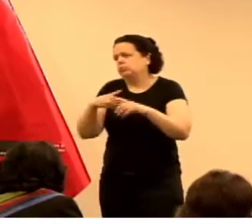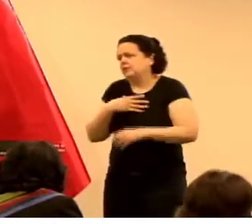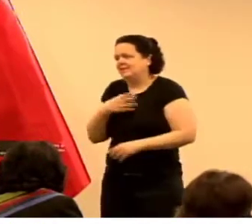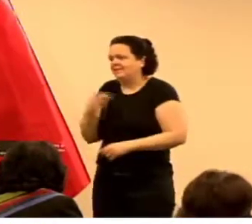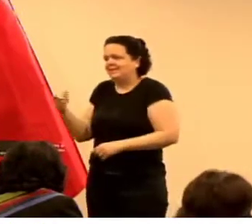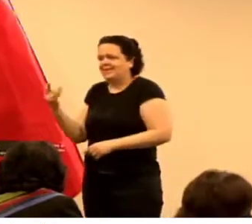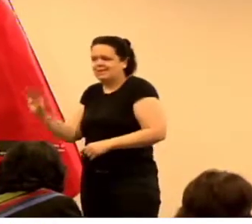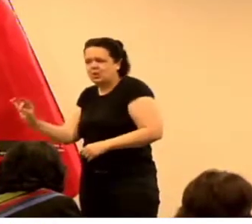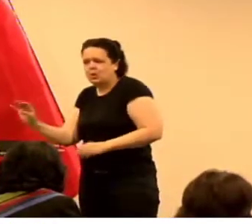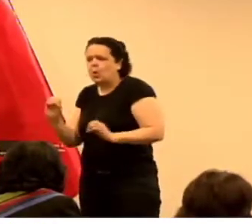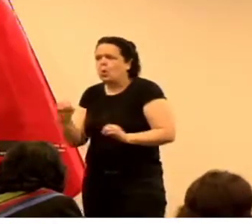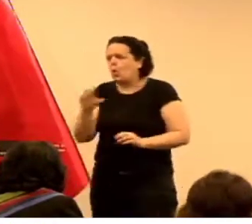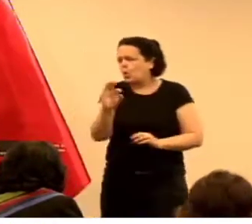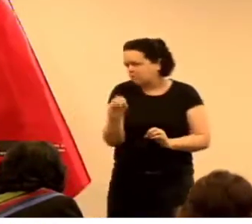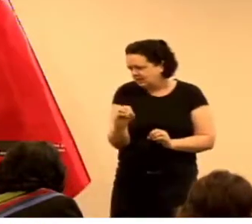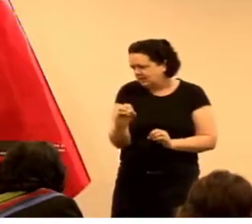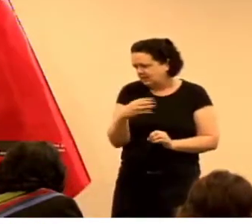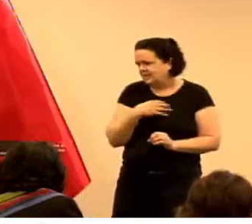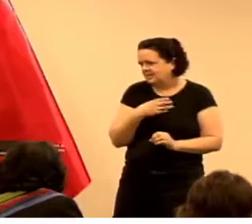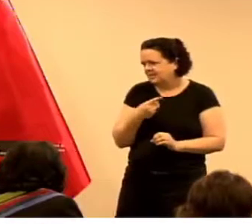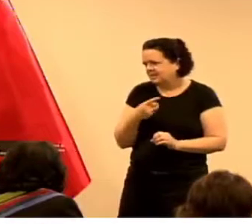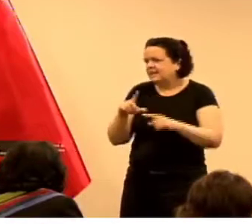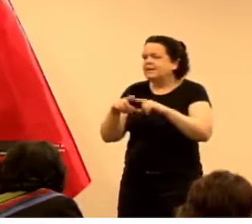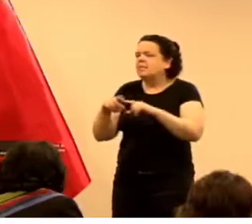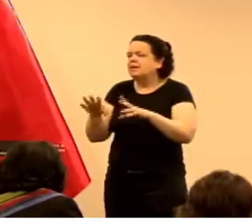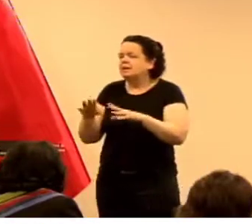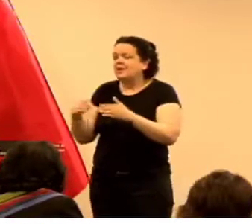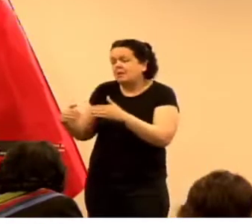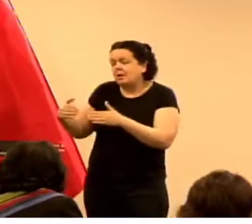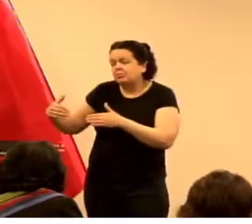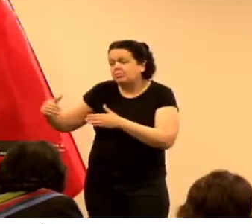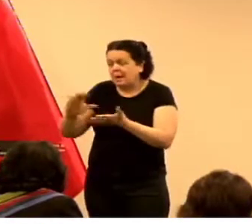¿no? A medida de que la población avanza con la edad,